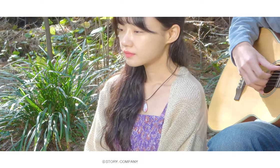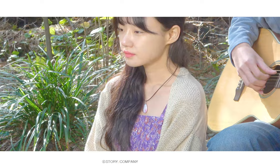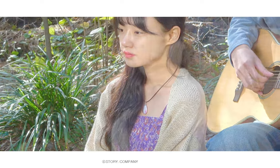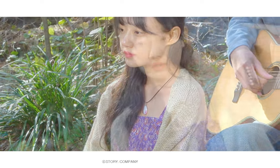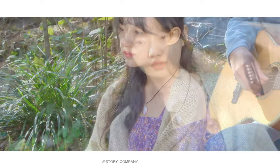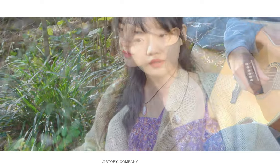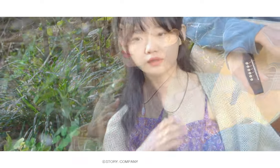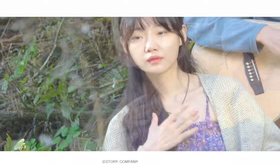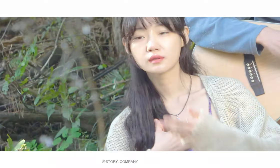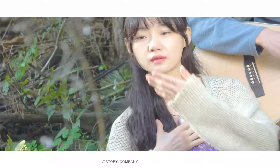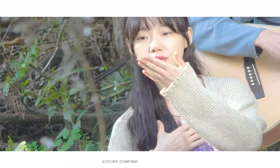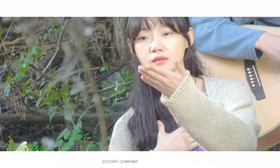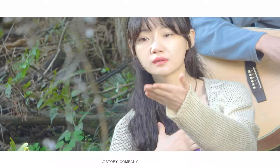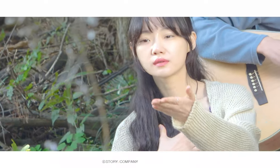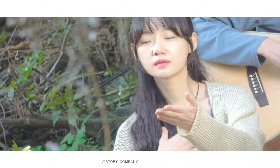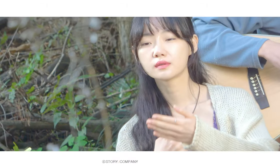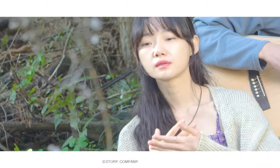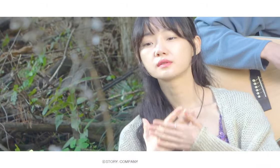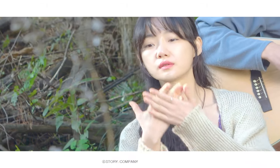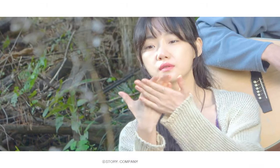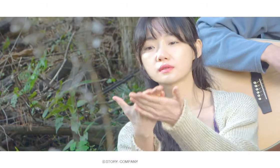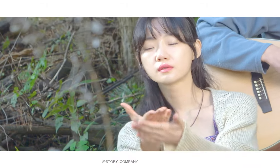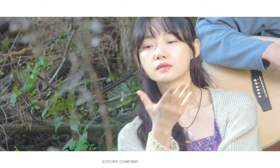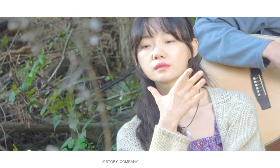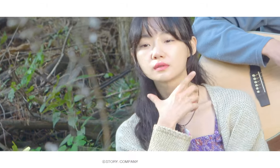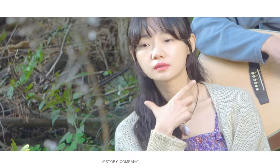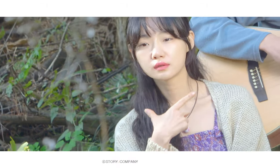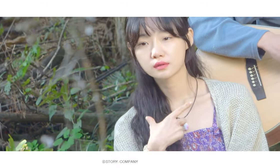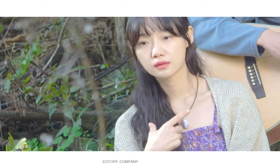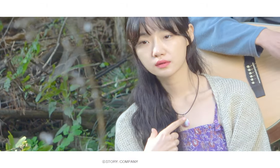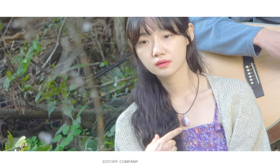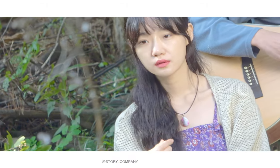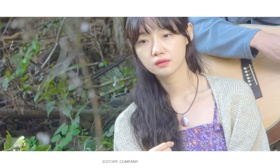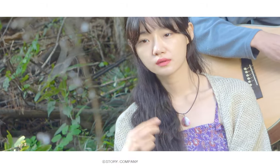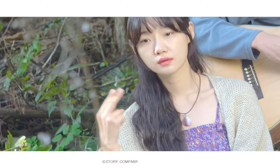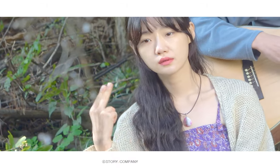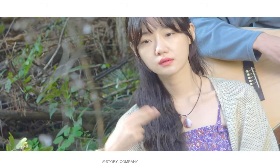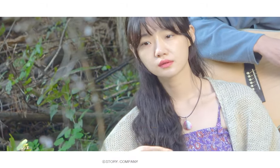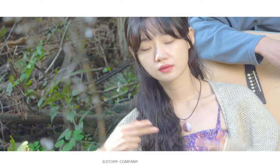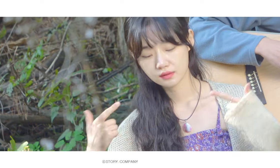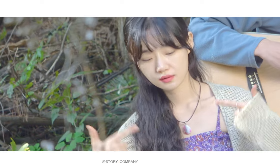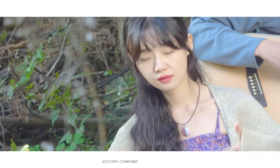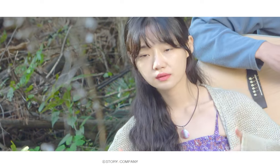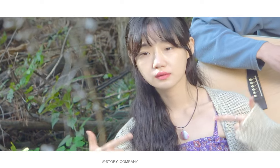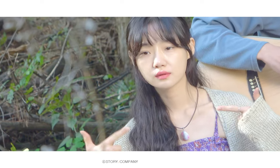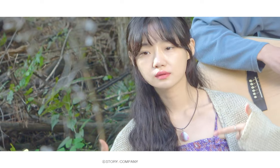내가 너에게 주고 싶던 건 또 언제나